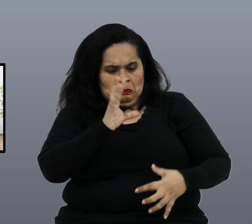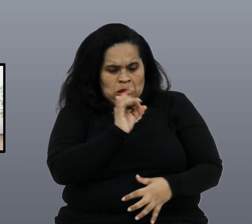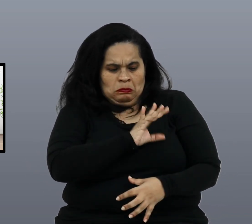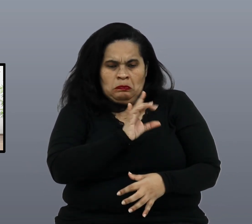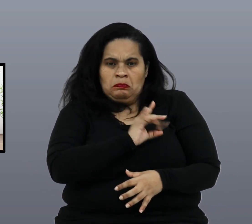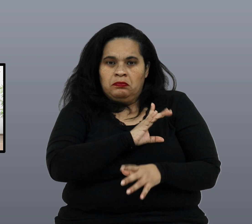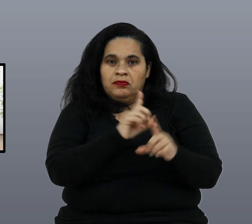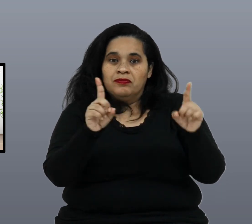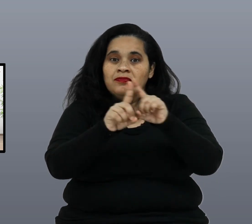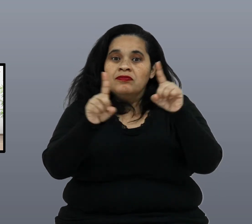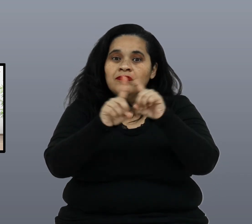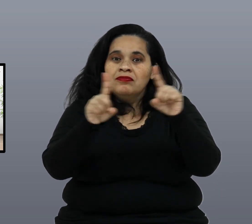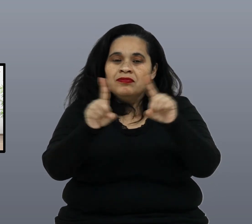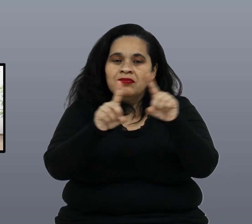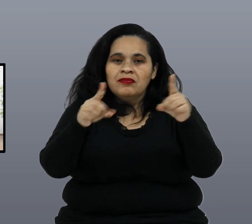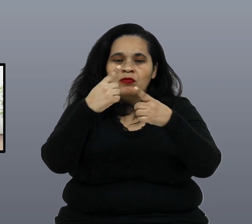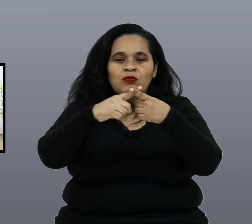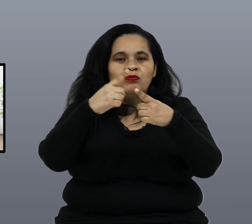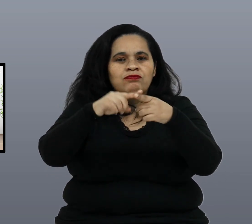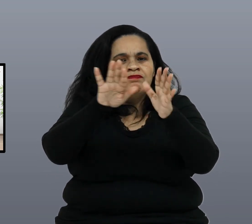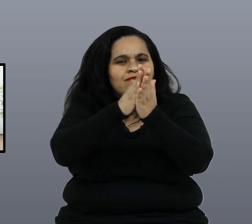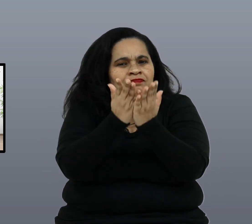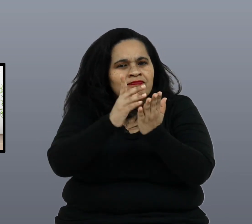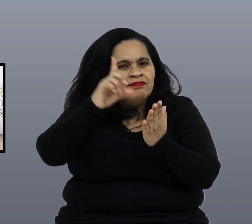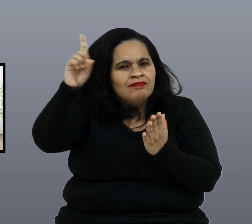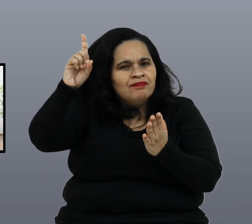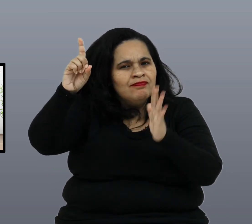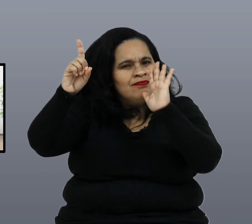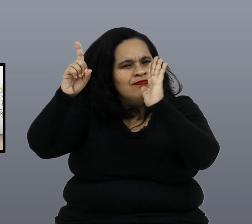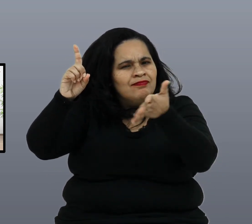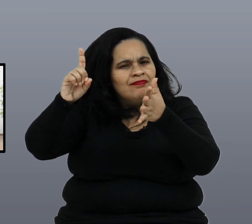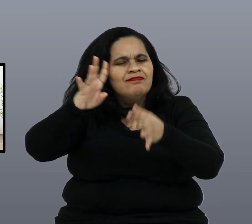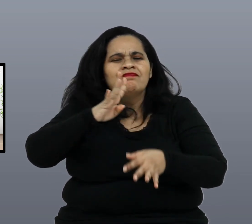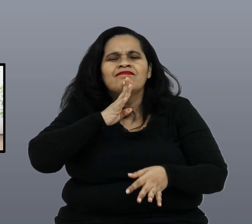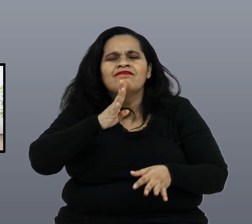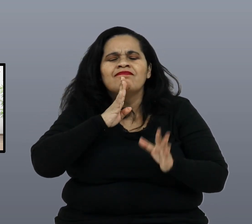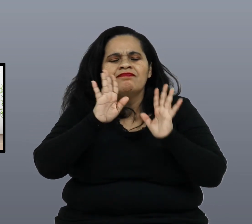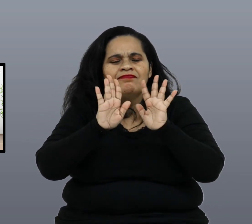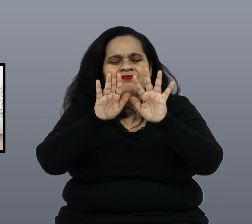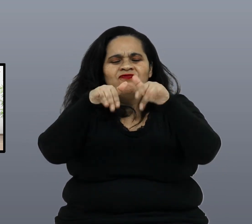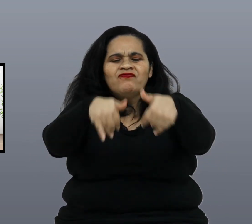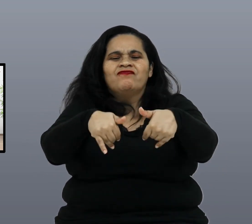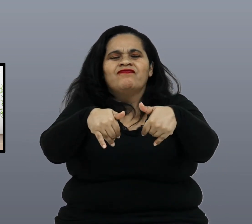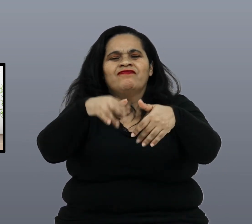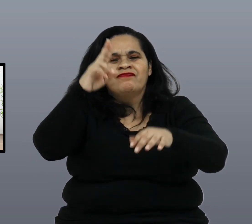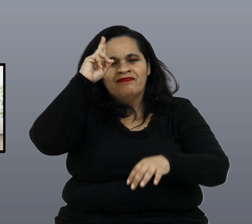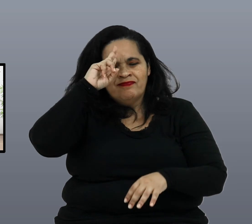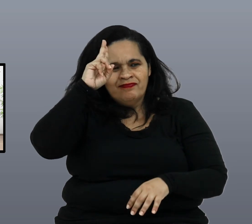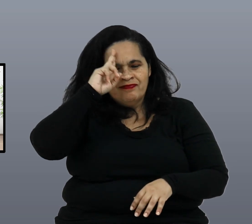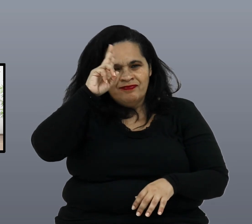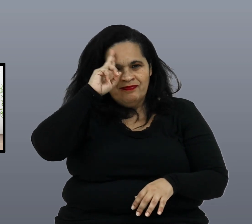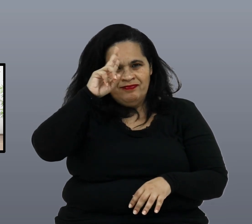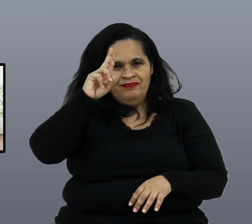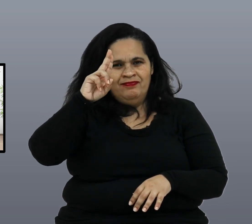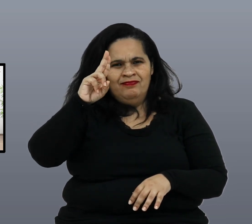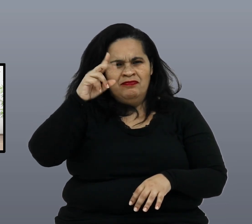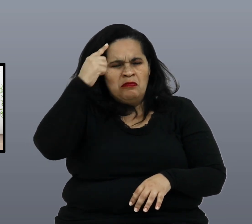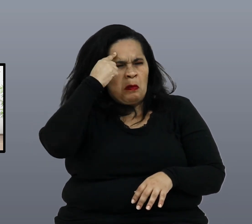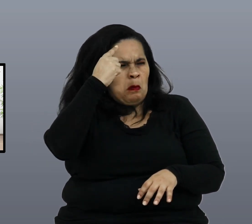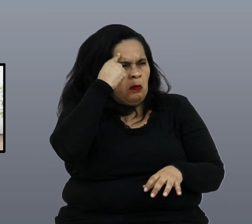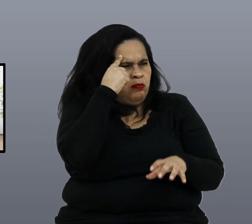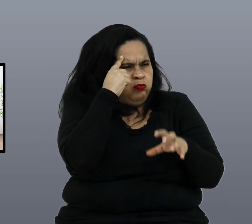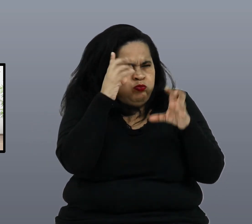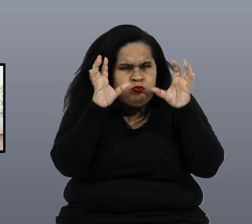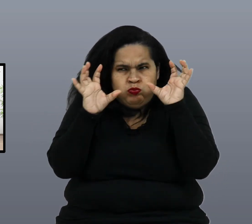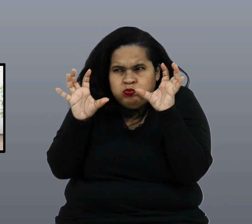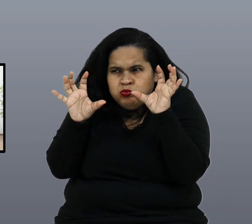a palavra, a Bíblia Sagrada, a gente já sabe o final da história, né? Tá tranquilo. Você não fica naquela que os monstros vão ganhar, né? O